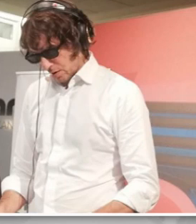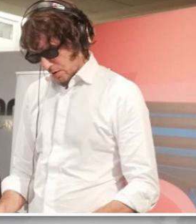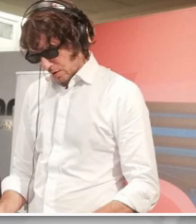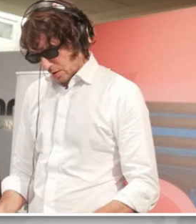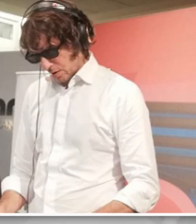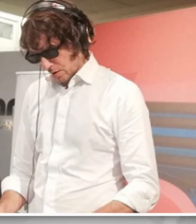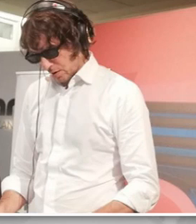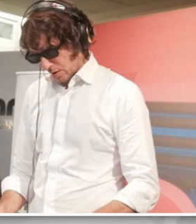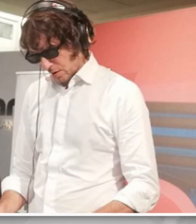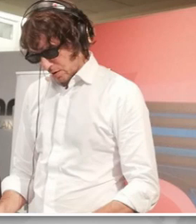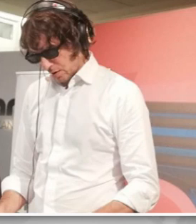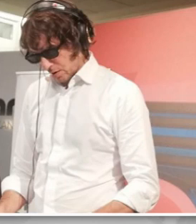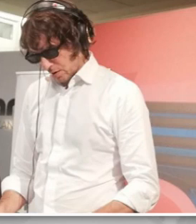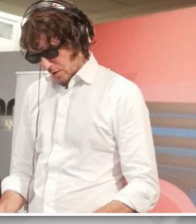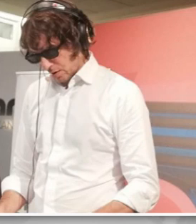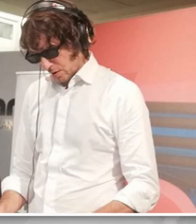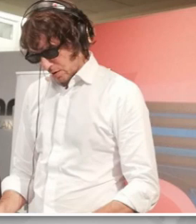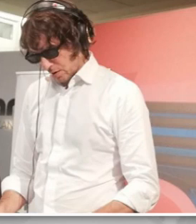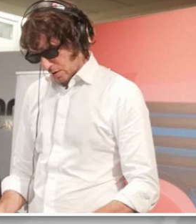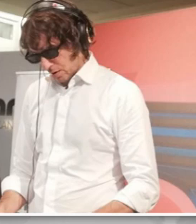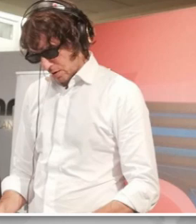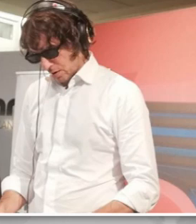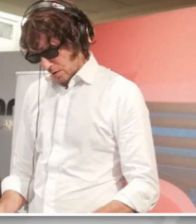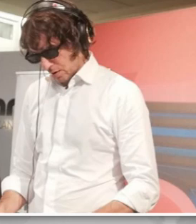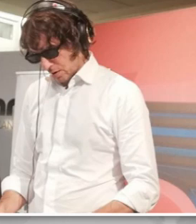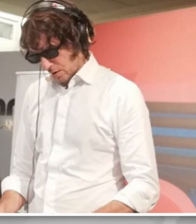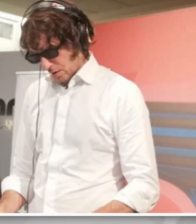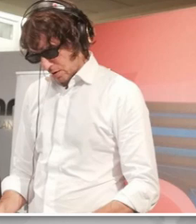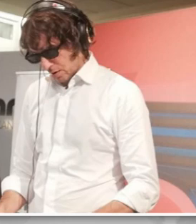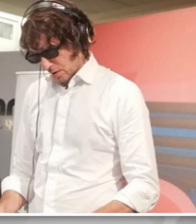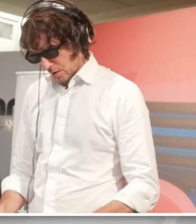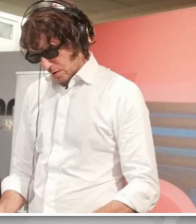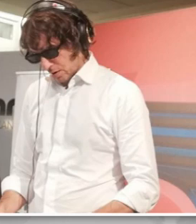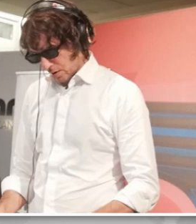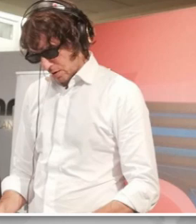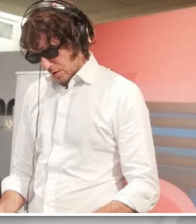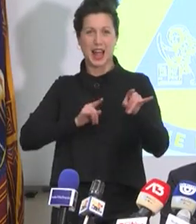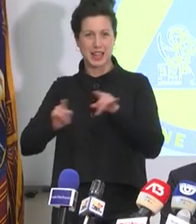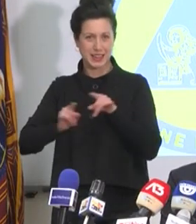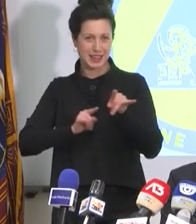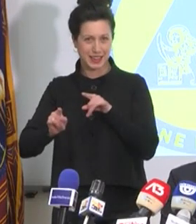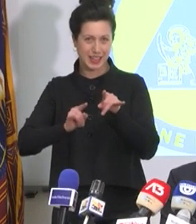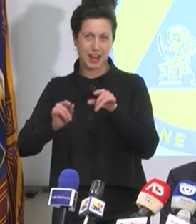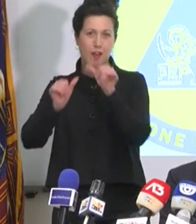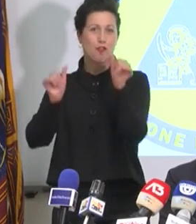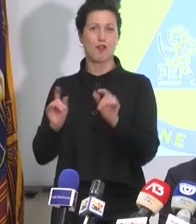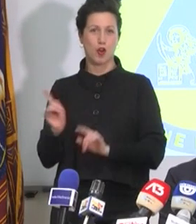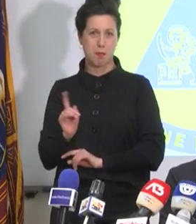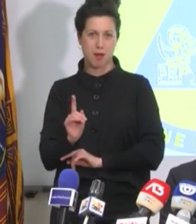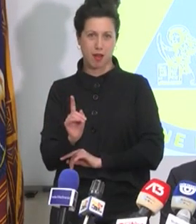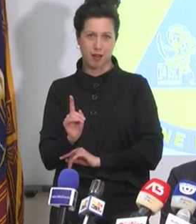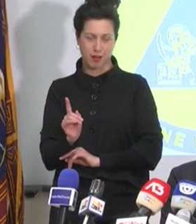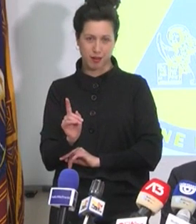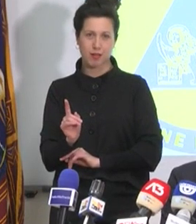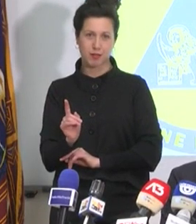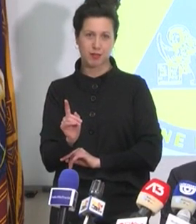oggi non erano esattamente uguali però canzoni di libertà l'altra è una canzone legata alla tirannide il caso monta e in conferenza stampa